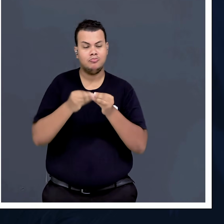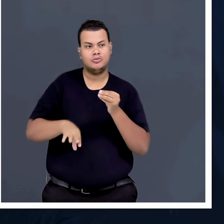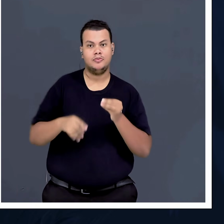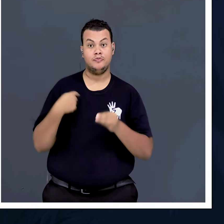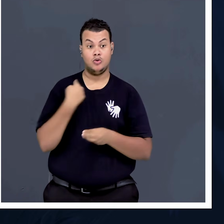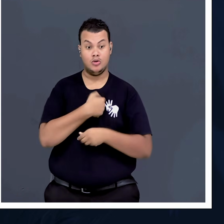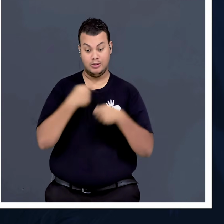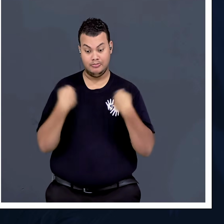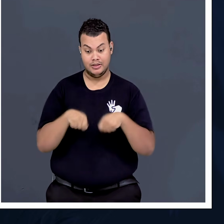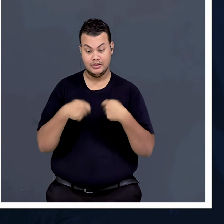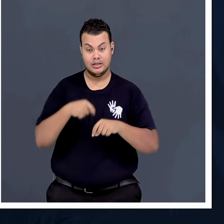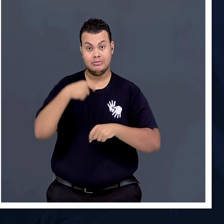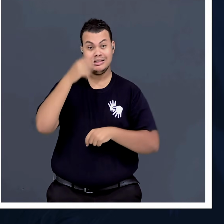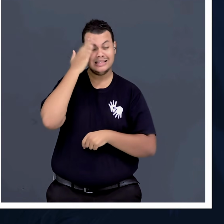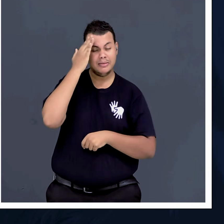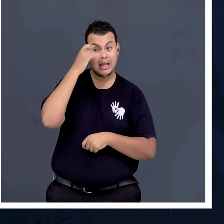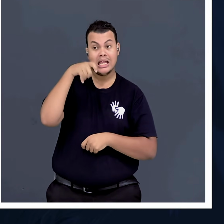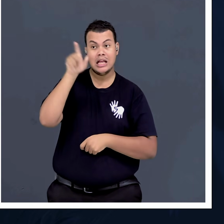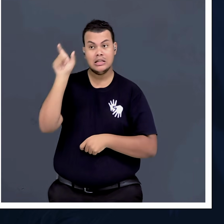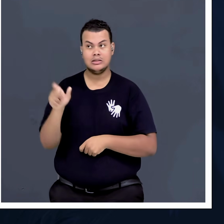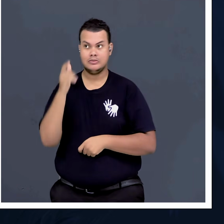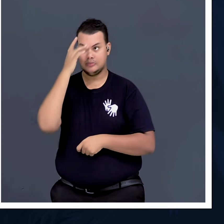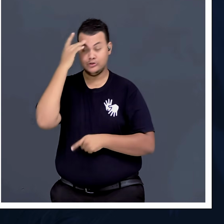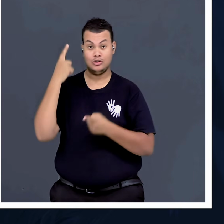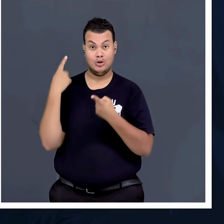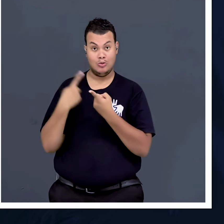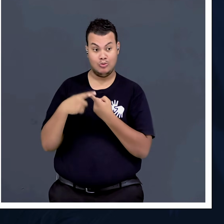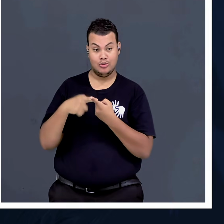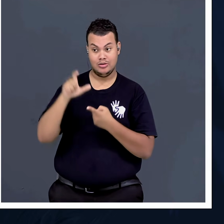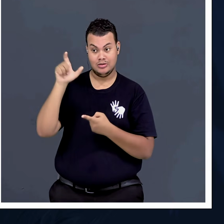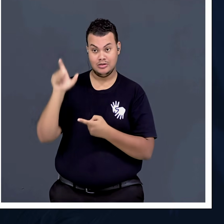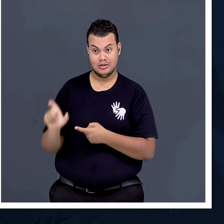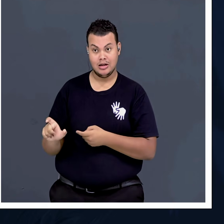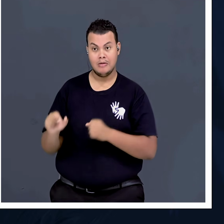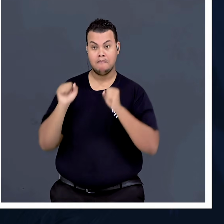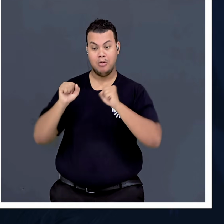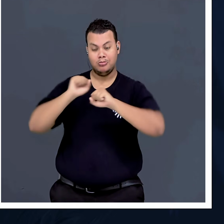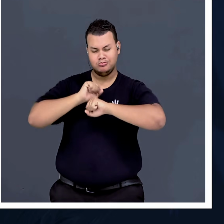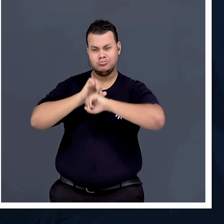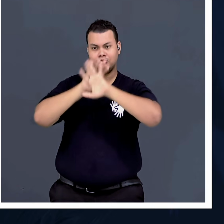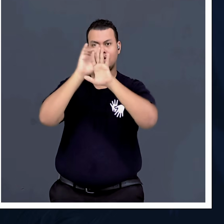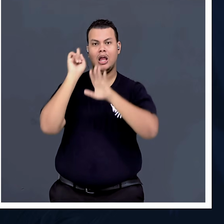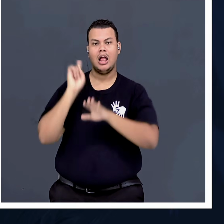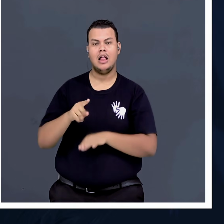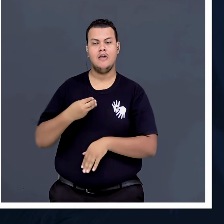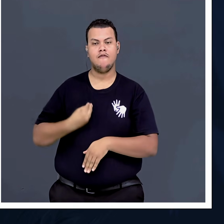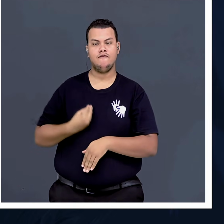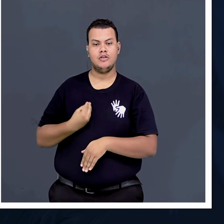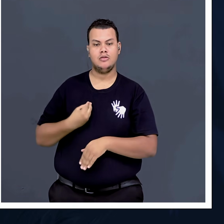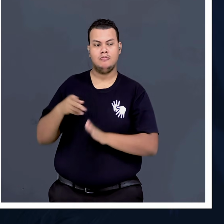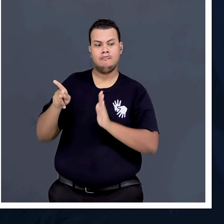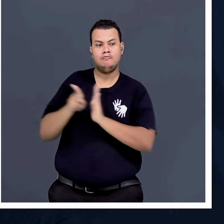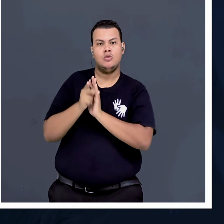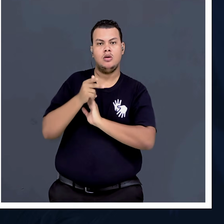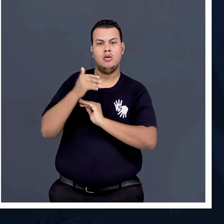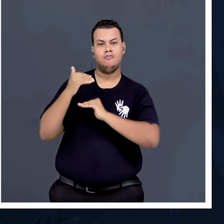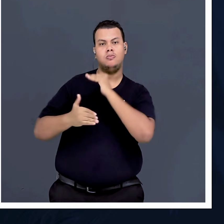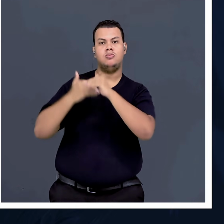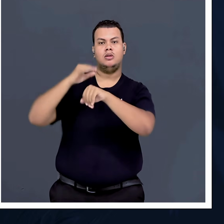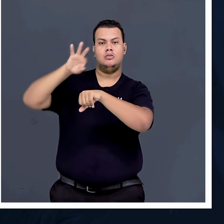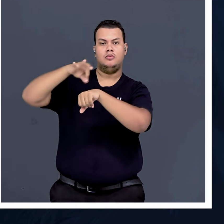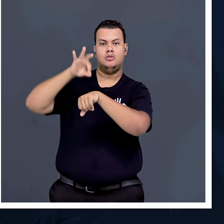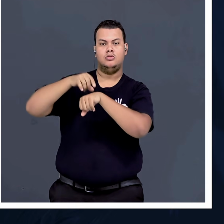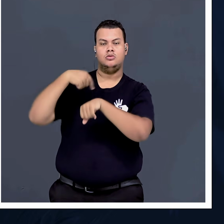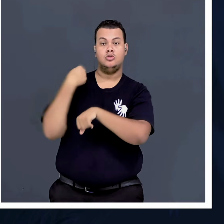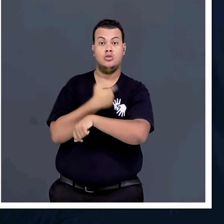Nós precisamos saber com quem andamos, porque esse discernimento, ele vem por meio de uma maturidade espiritual.